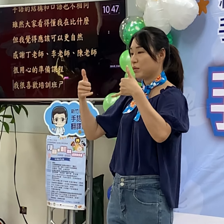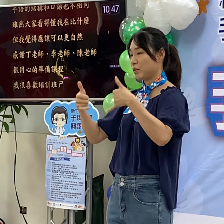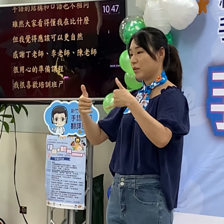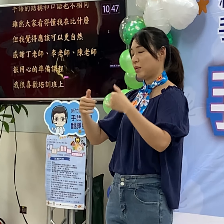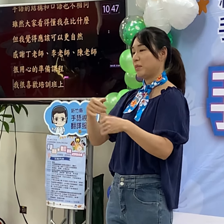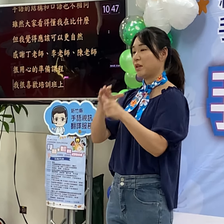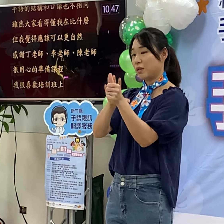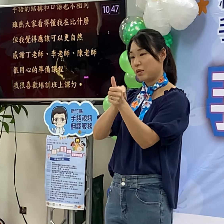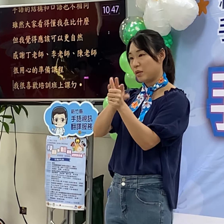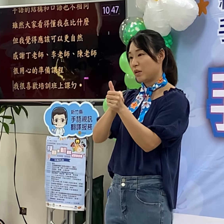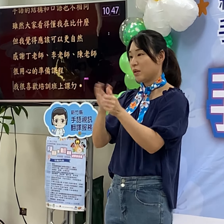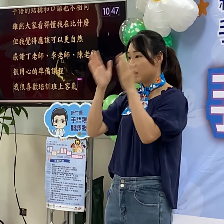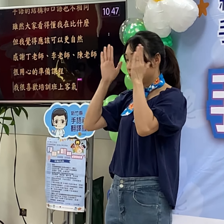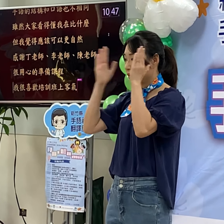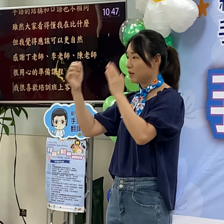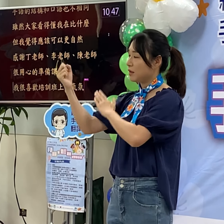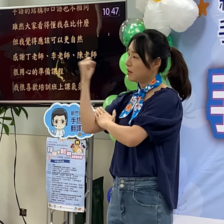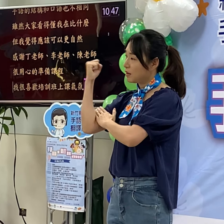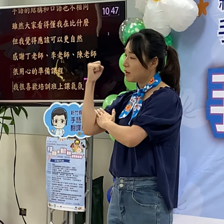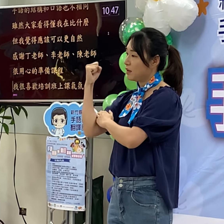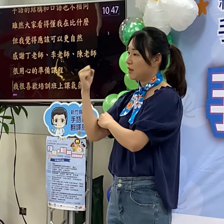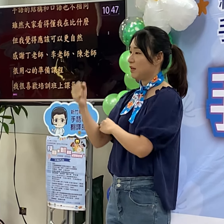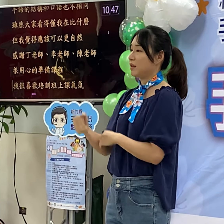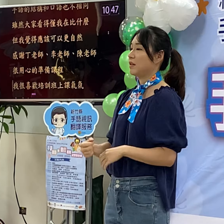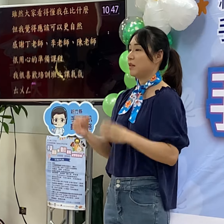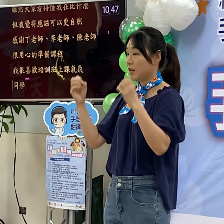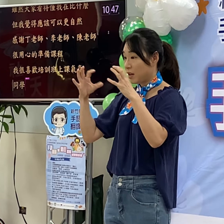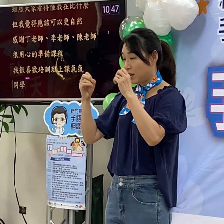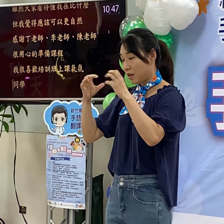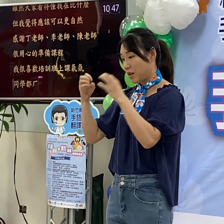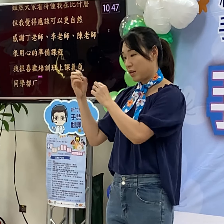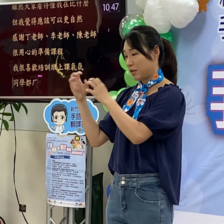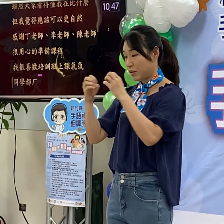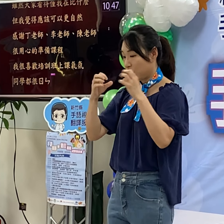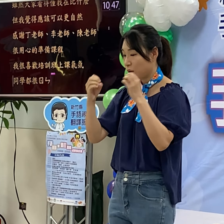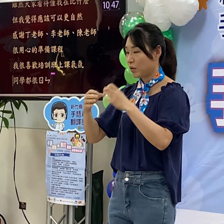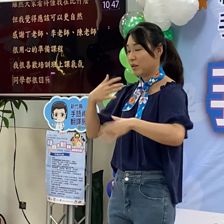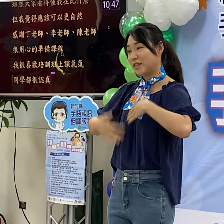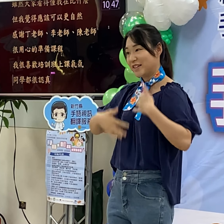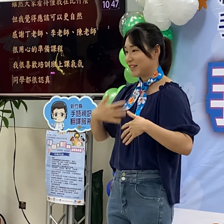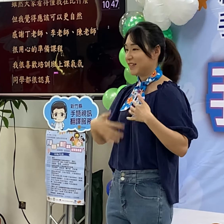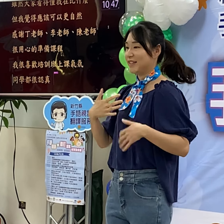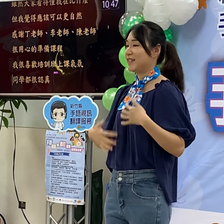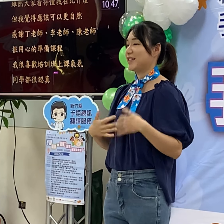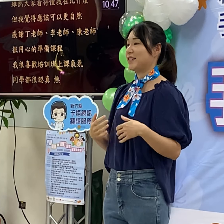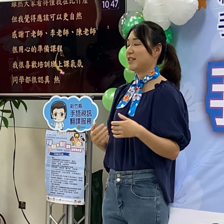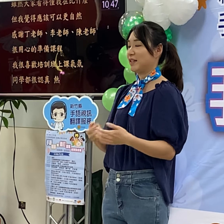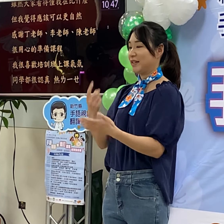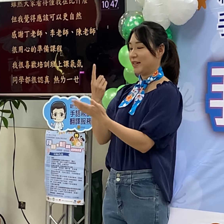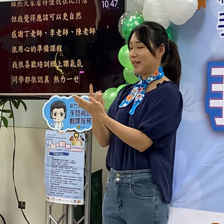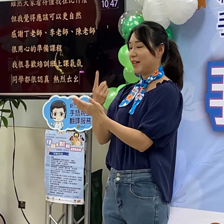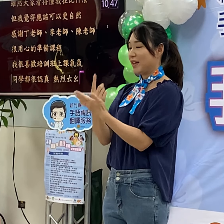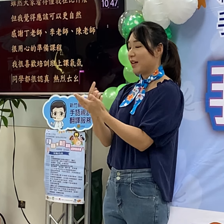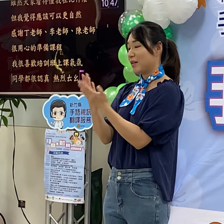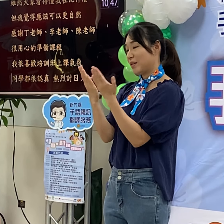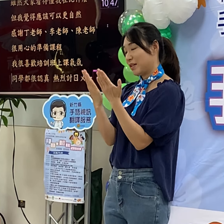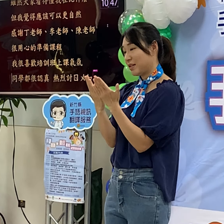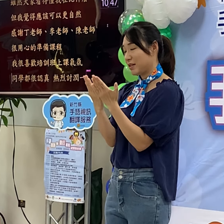同学们也都很努力认真，热烈讨论，同时也很欢乐。每次上